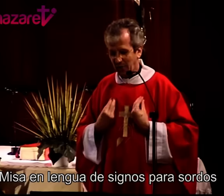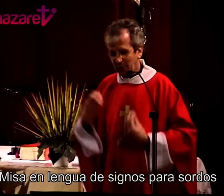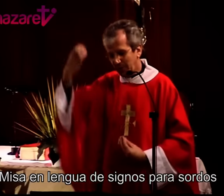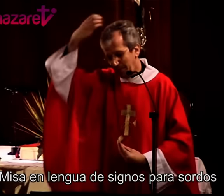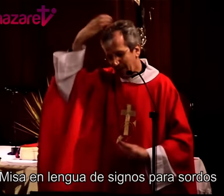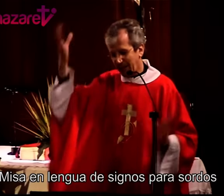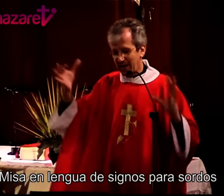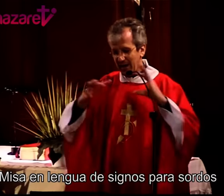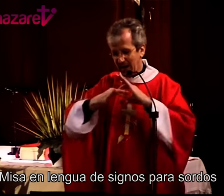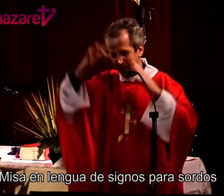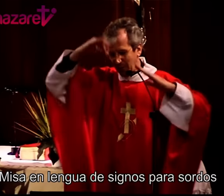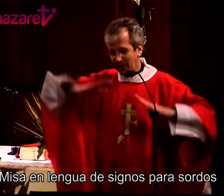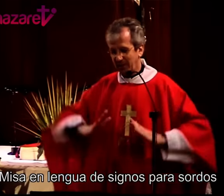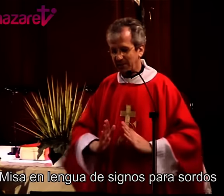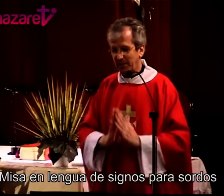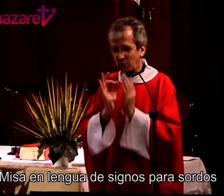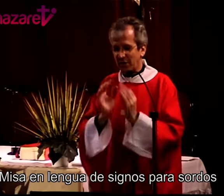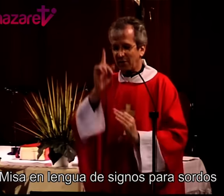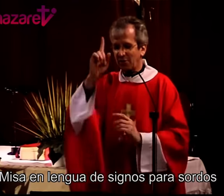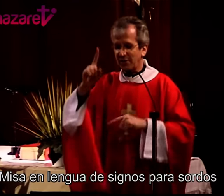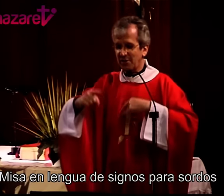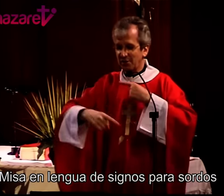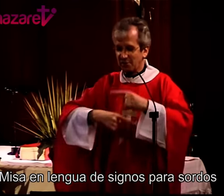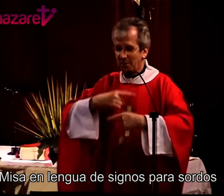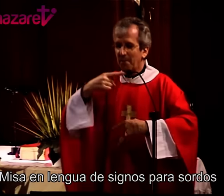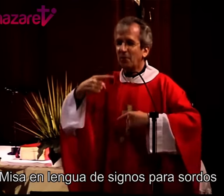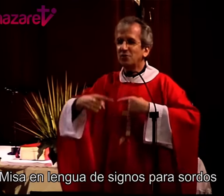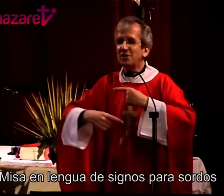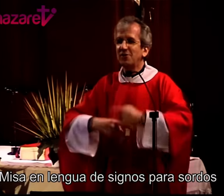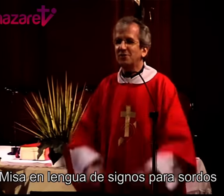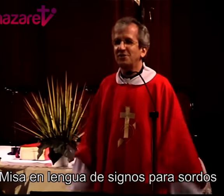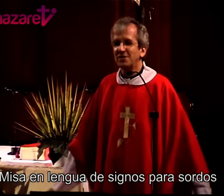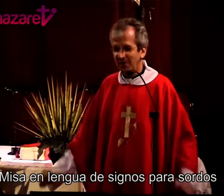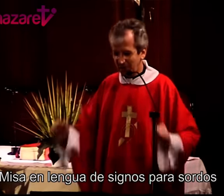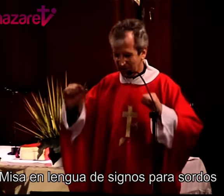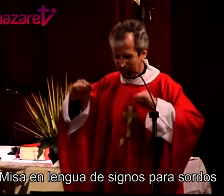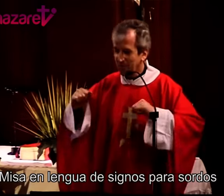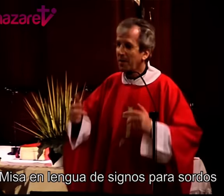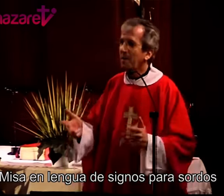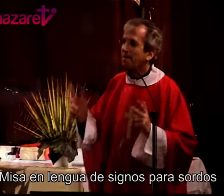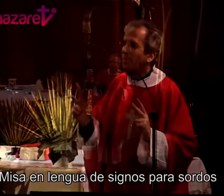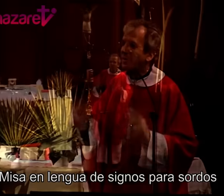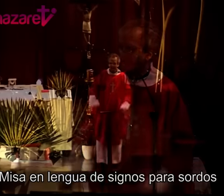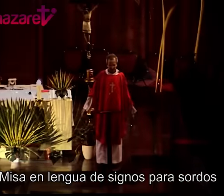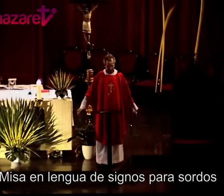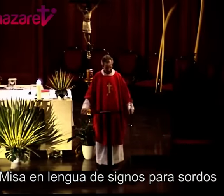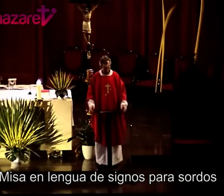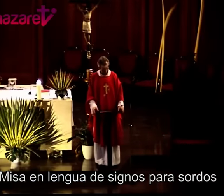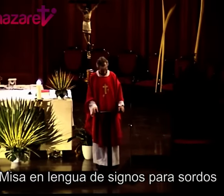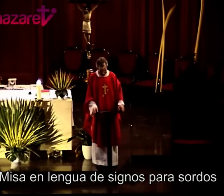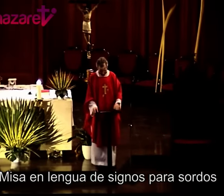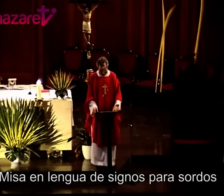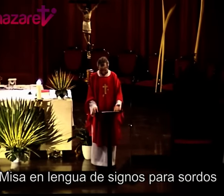que contigo vive y reina en la unidad del Espíritu Santo y es Dios por los siglos de los siglos. Amén. Podéis sentaros.